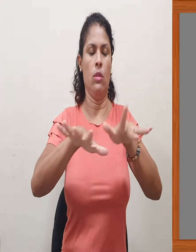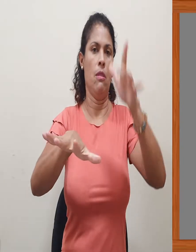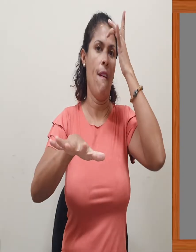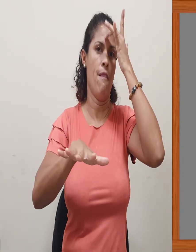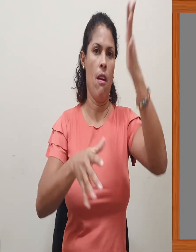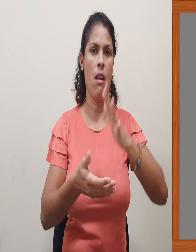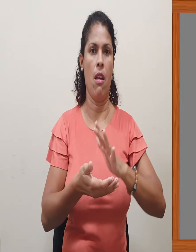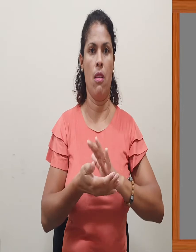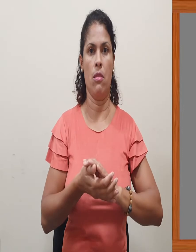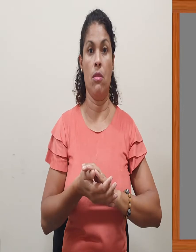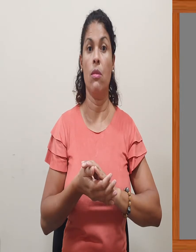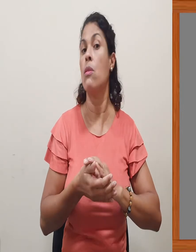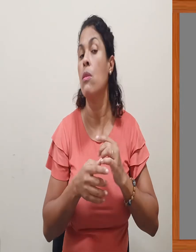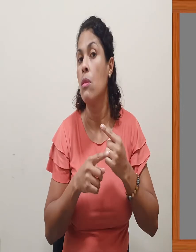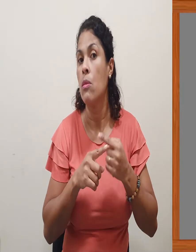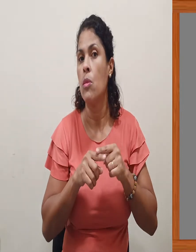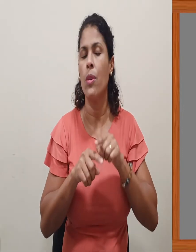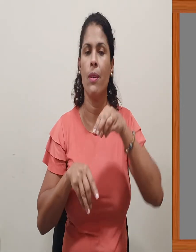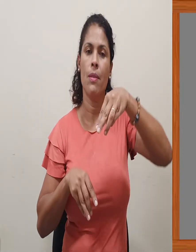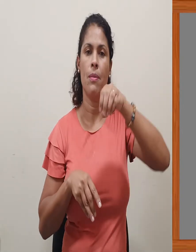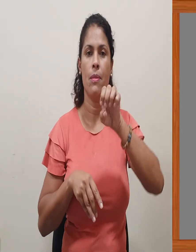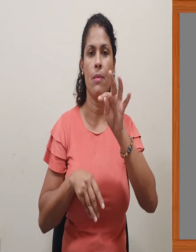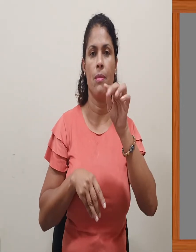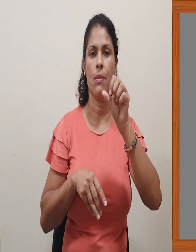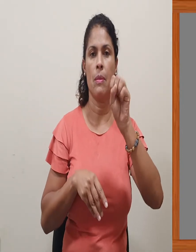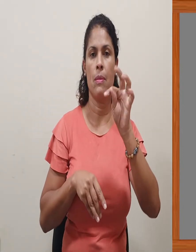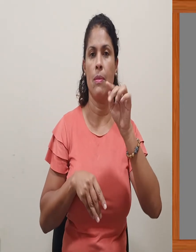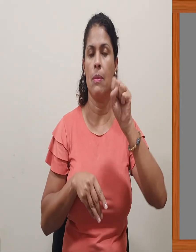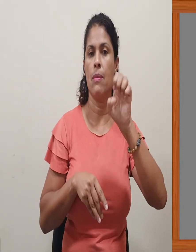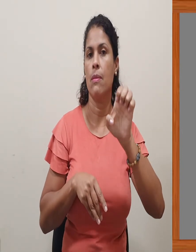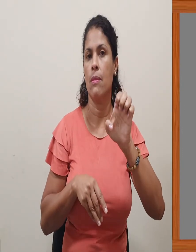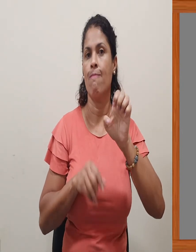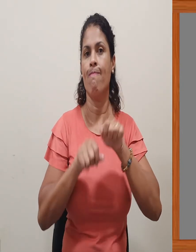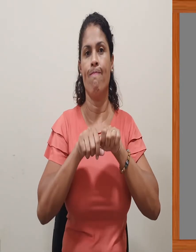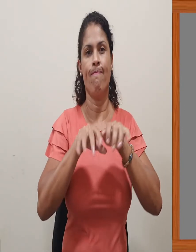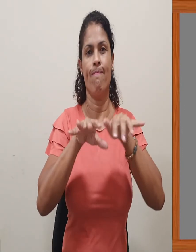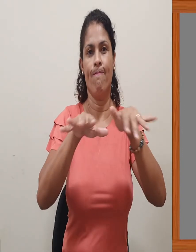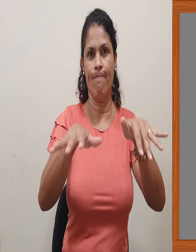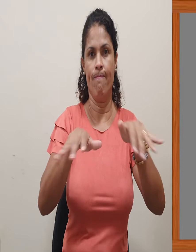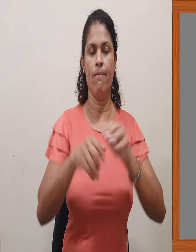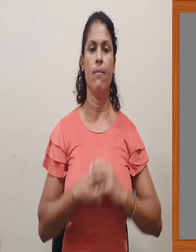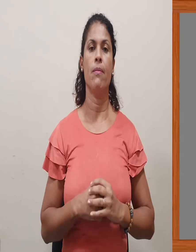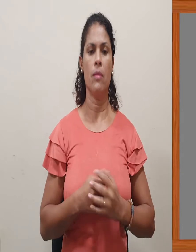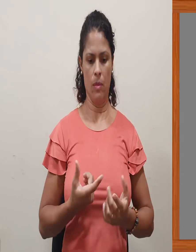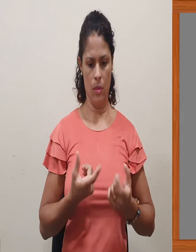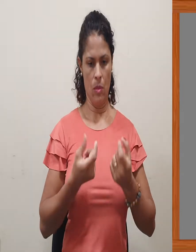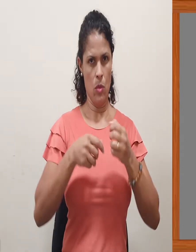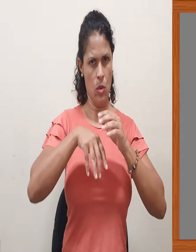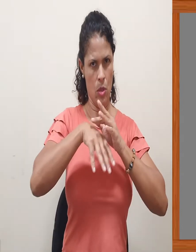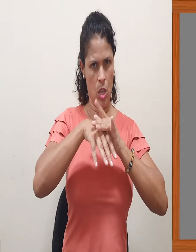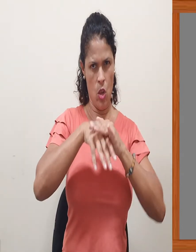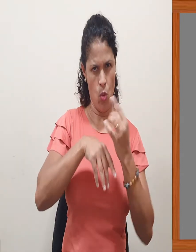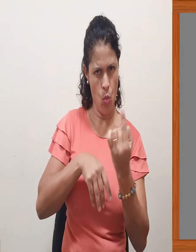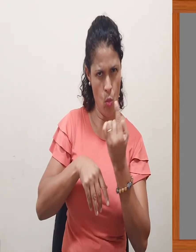tecidos vizinhos. Mas talvez o mais importante seja a sua disseminação, o que leva